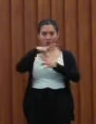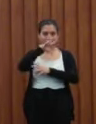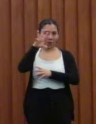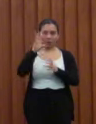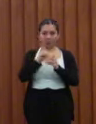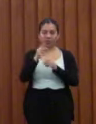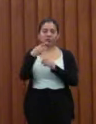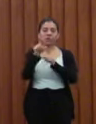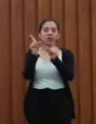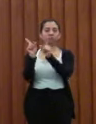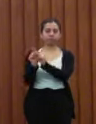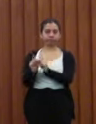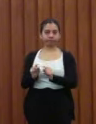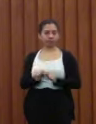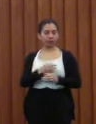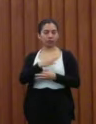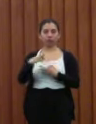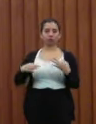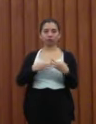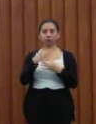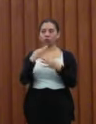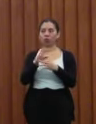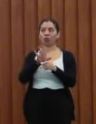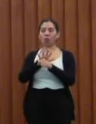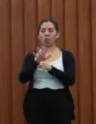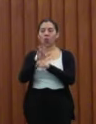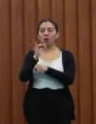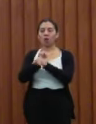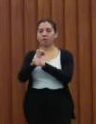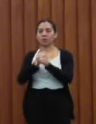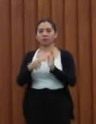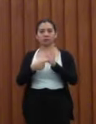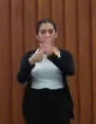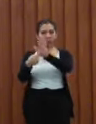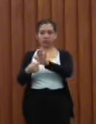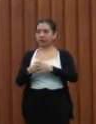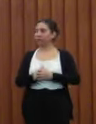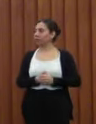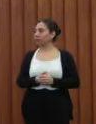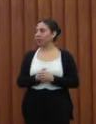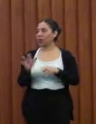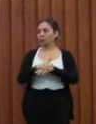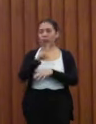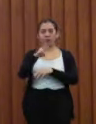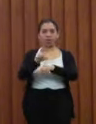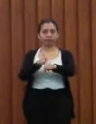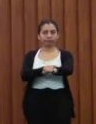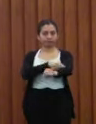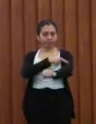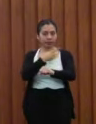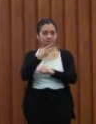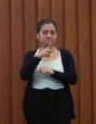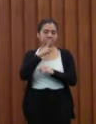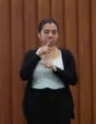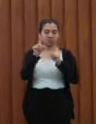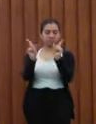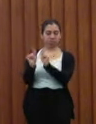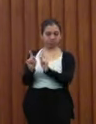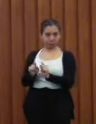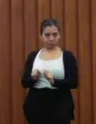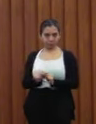de lo más importante de los resultados que tenemos, ¿no? Porque si no sería demasiado alargarse, pero en las